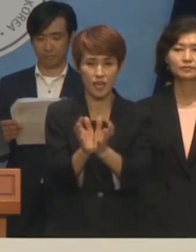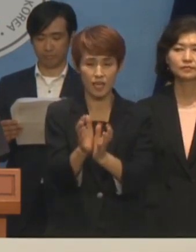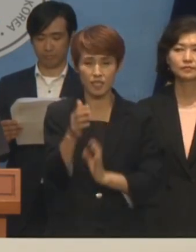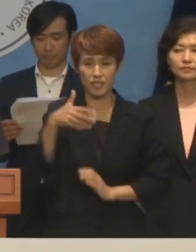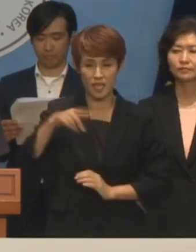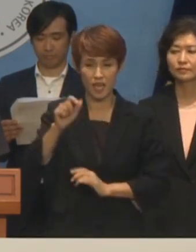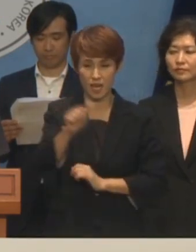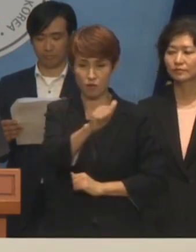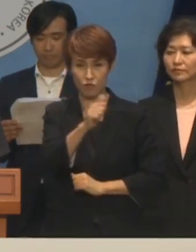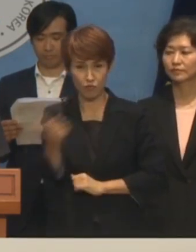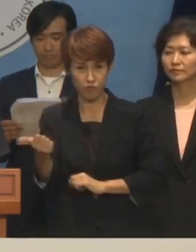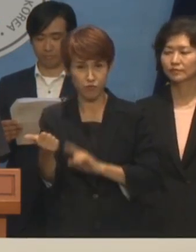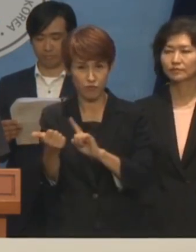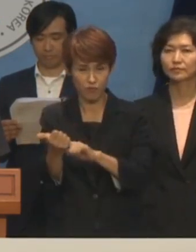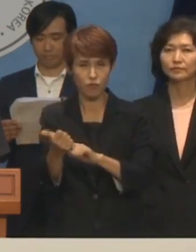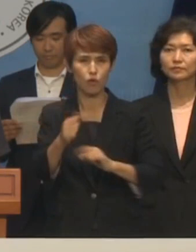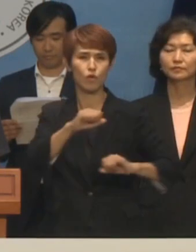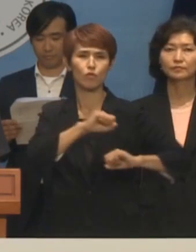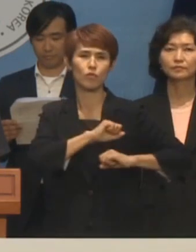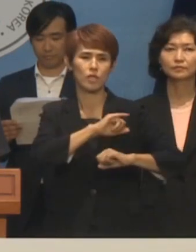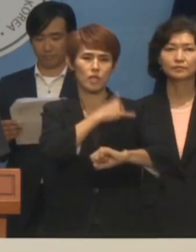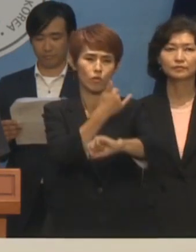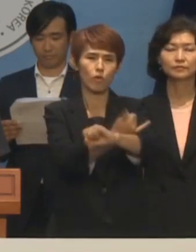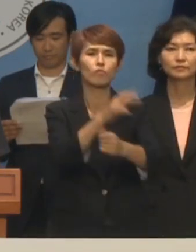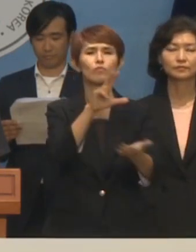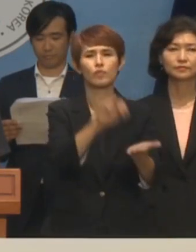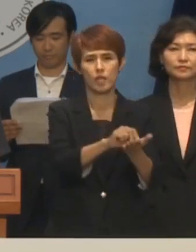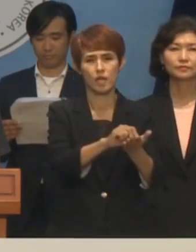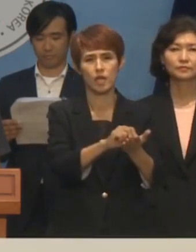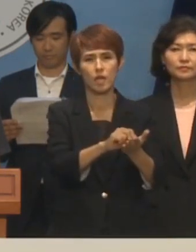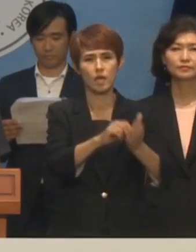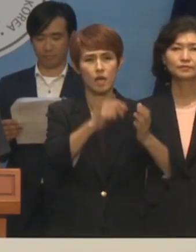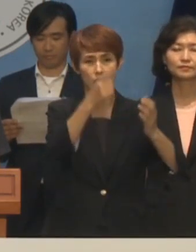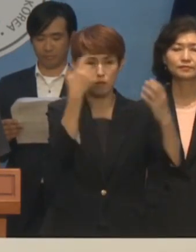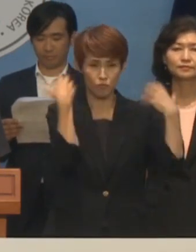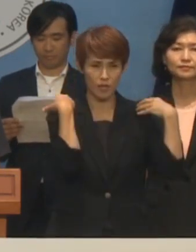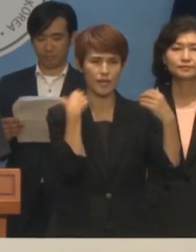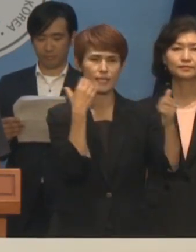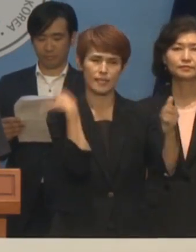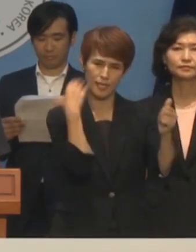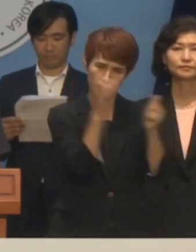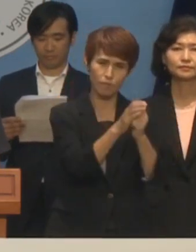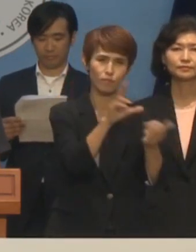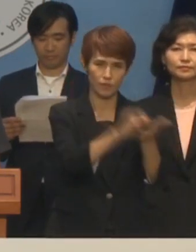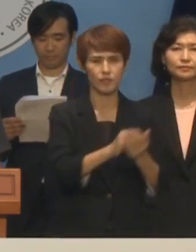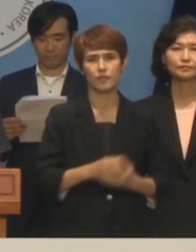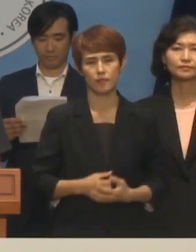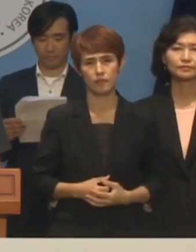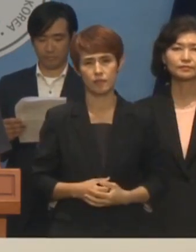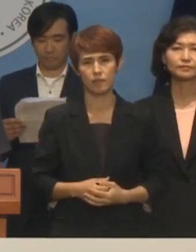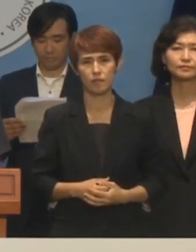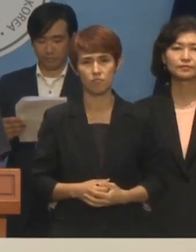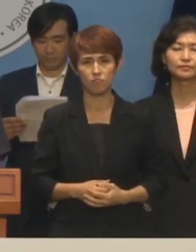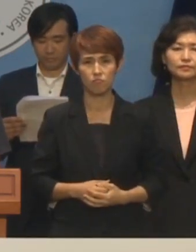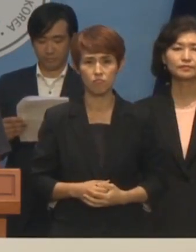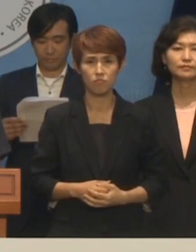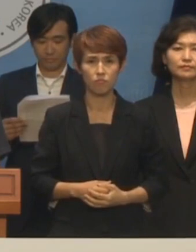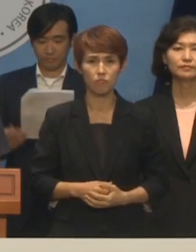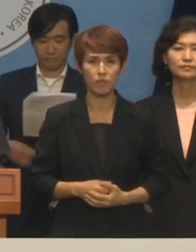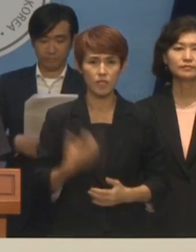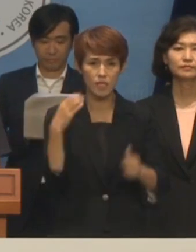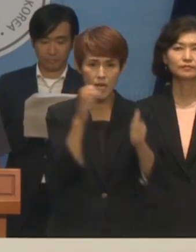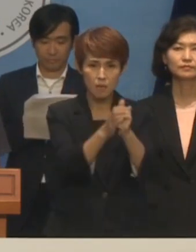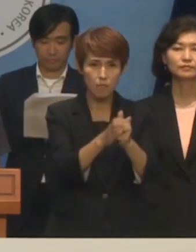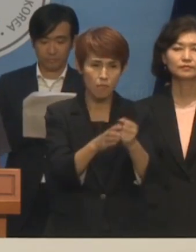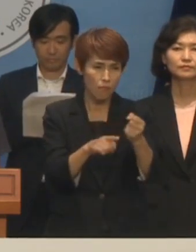죽음은 군 인권 문제, 국가의 책임 문제와 직결된 중요한 사안입니다. 하지만 우리는 아직도 그 책임을